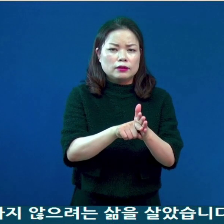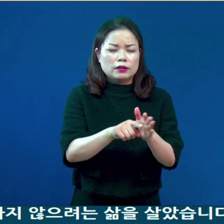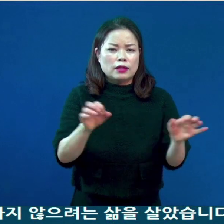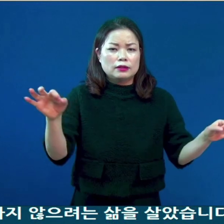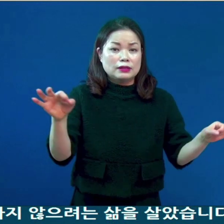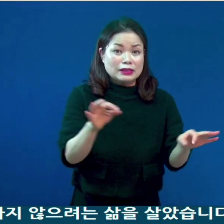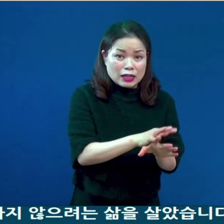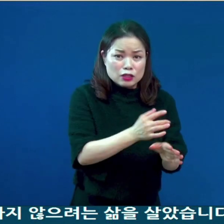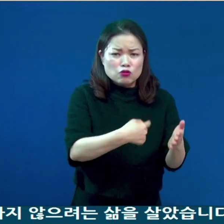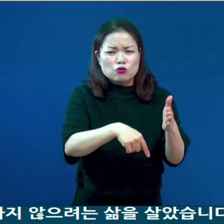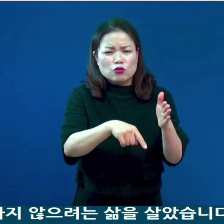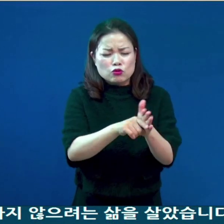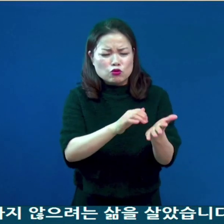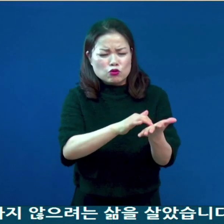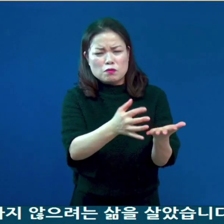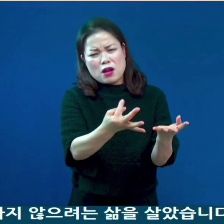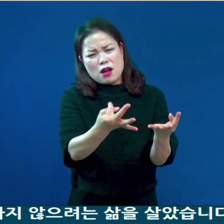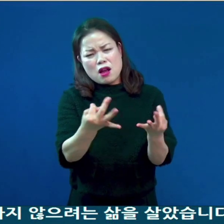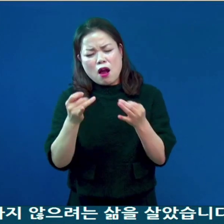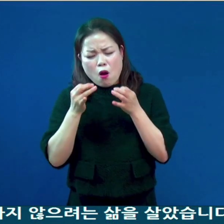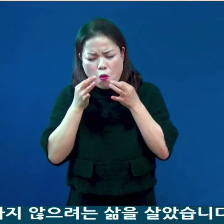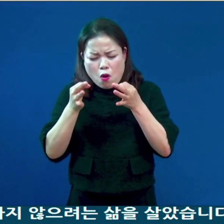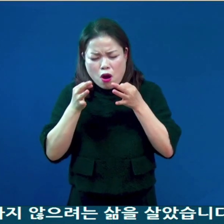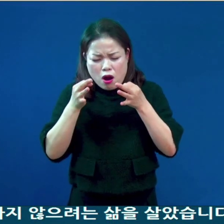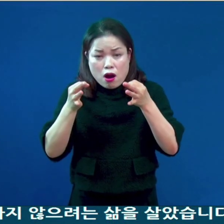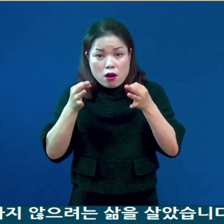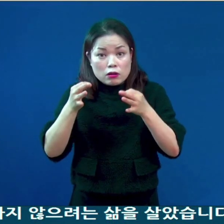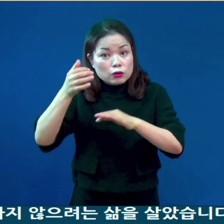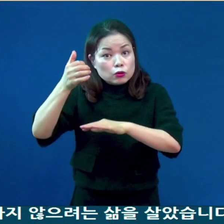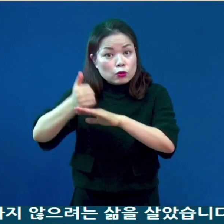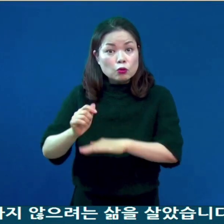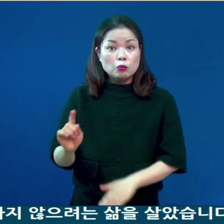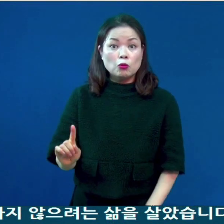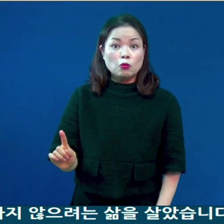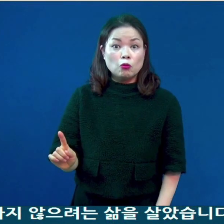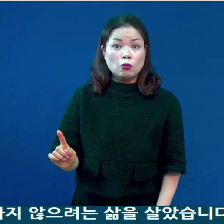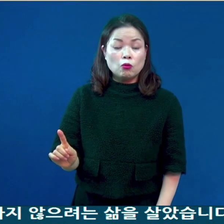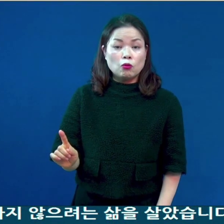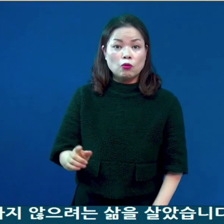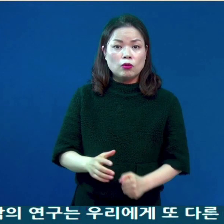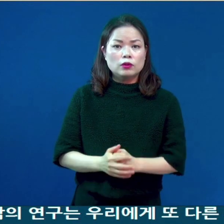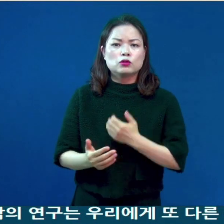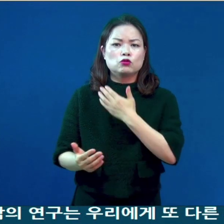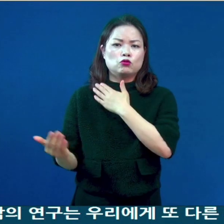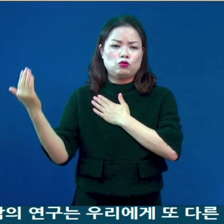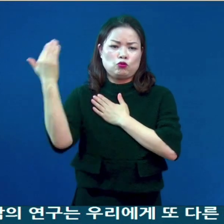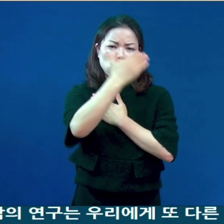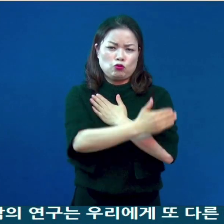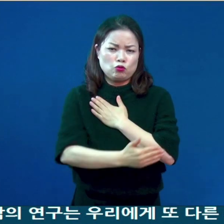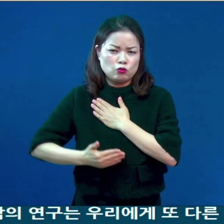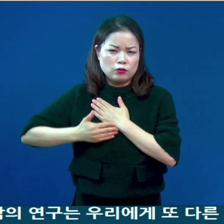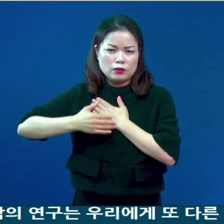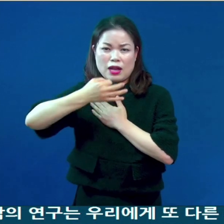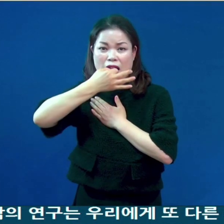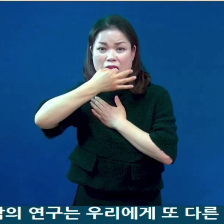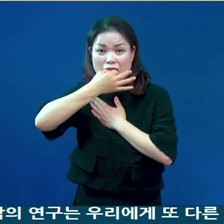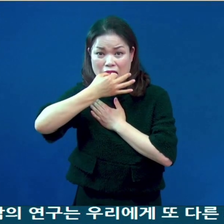못된 자아를 이기려고 수많은 노력을 했는데 그의 결론은 뭐냐면 육신의